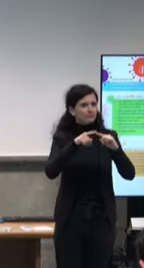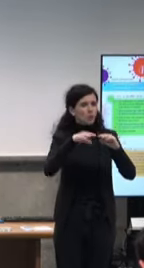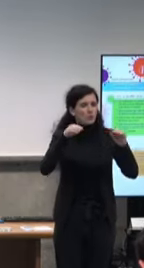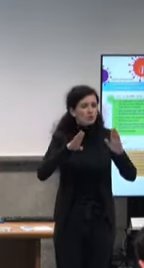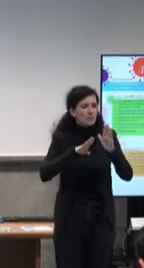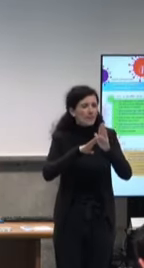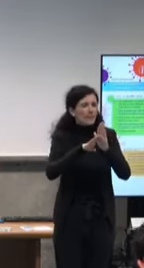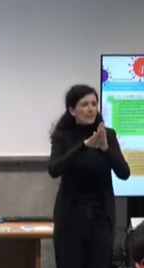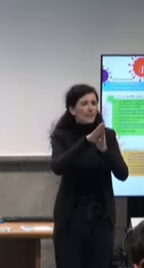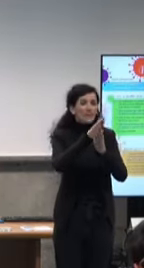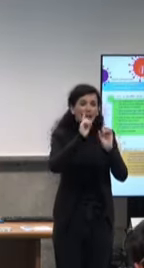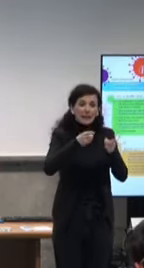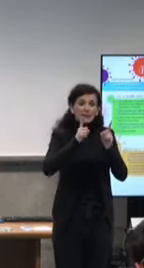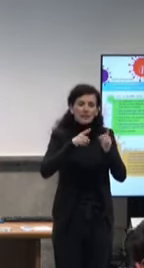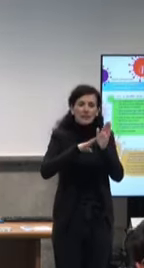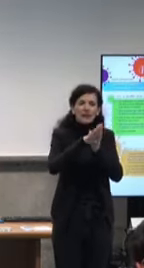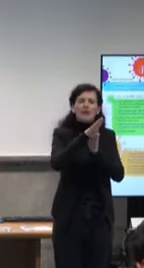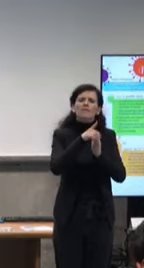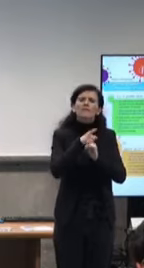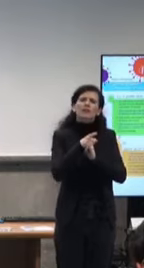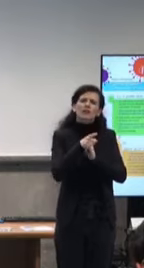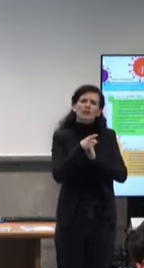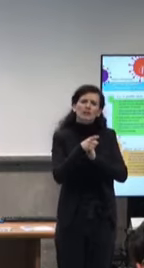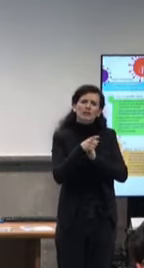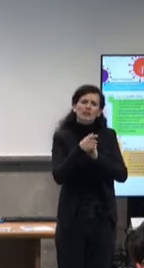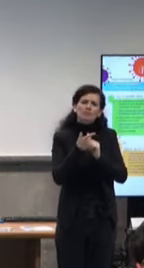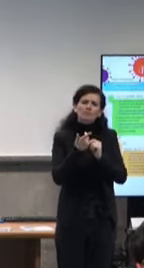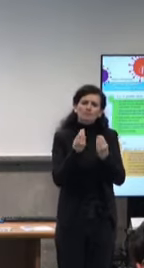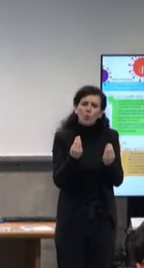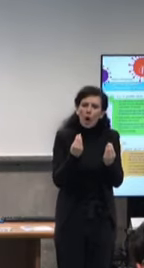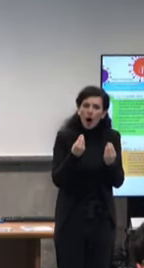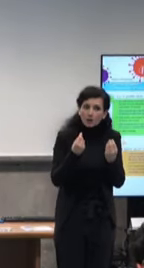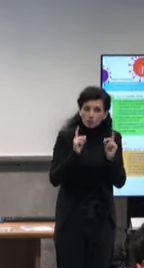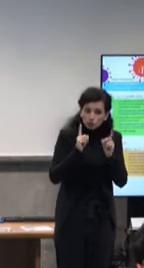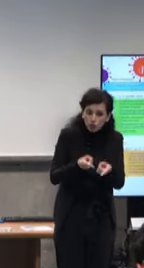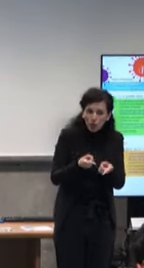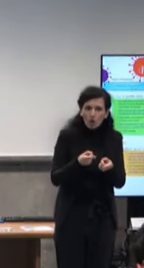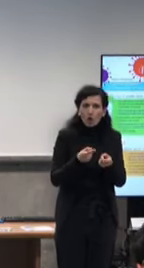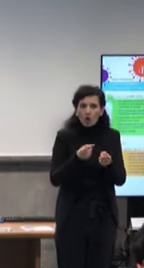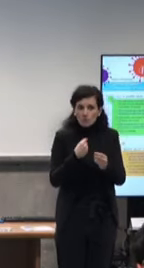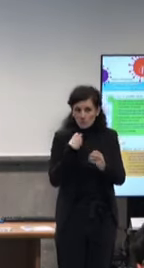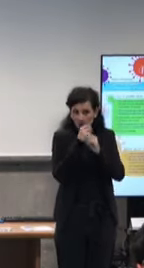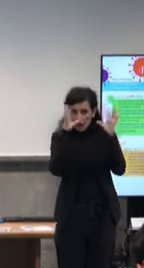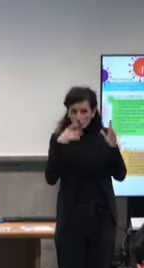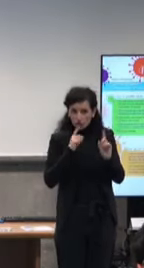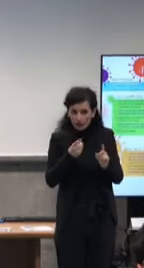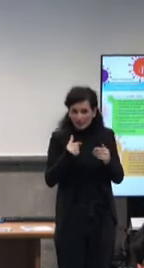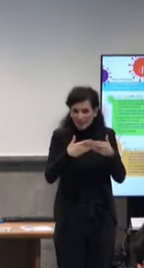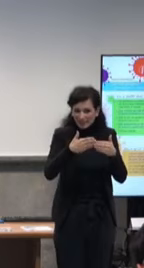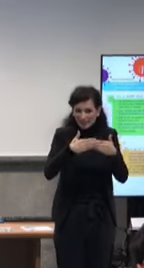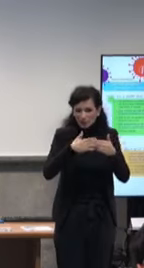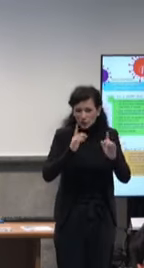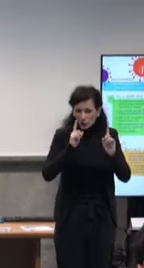questo picco quando ci sarà rispetto agli altri degli altri giorni ci stiamo avvicinando immagino un